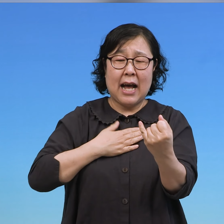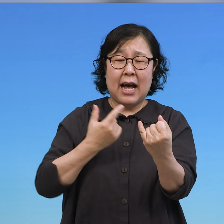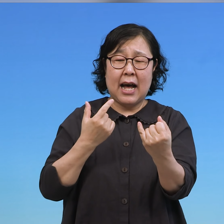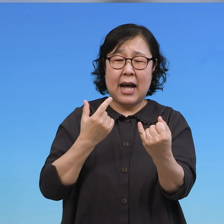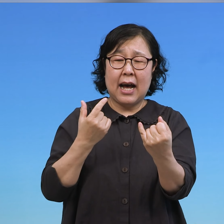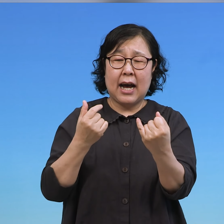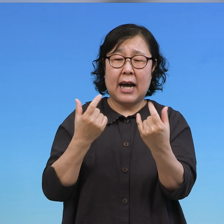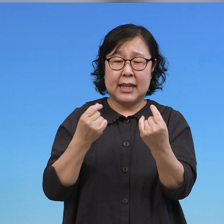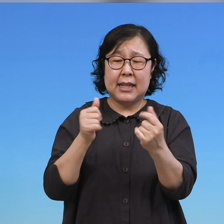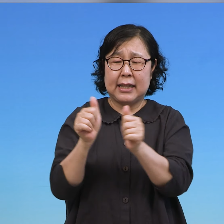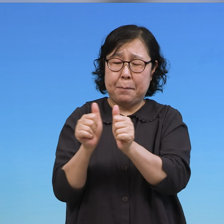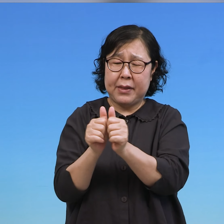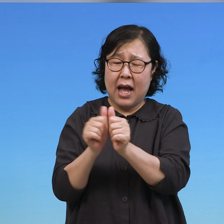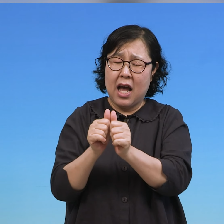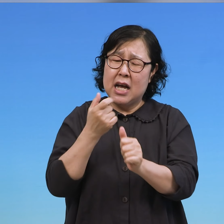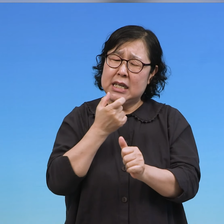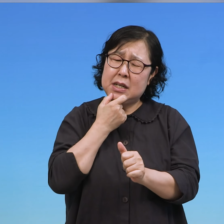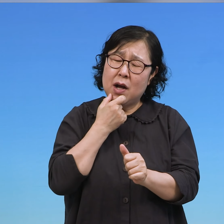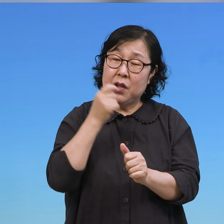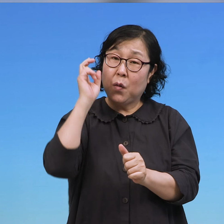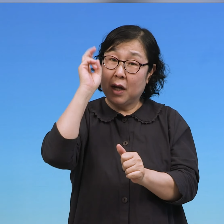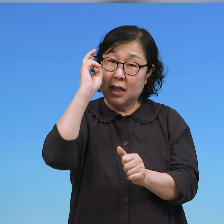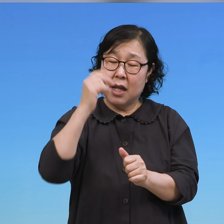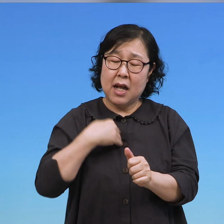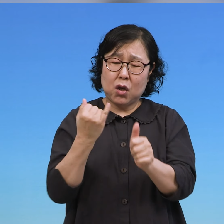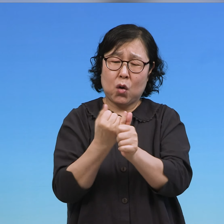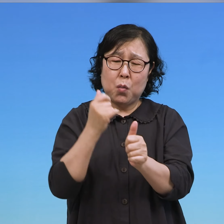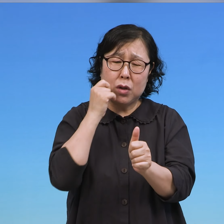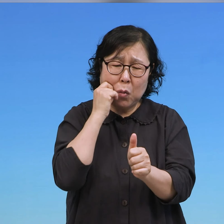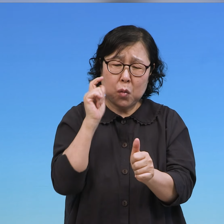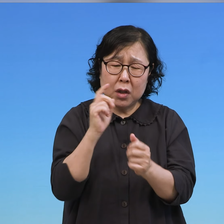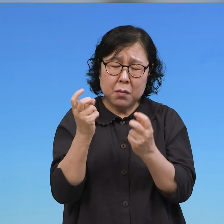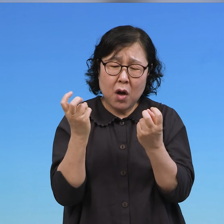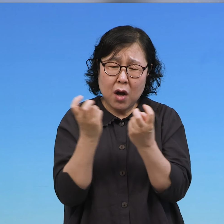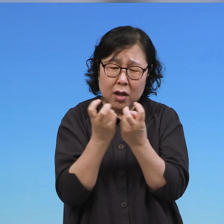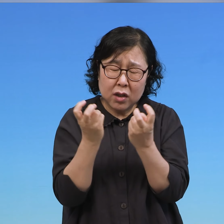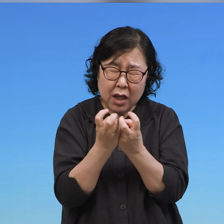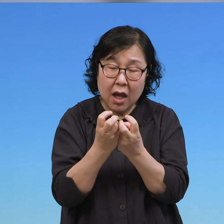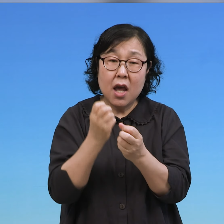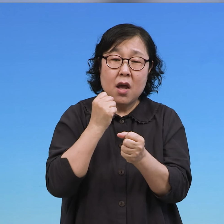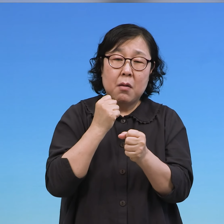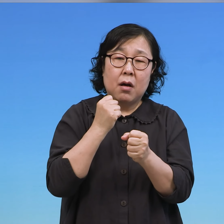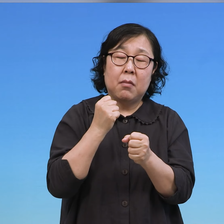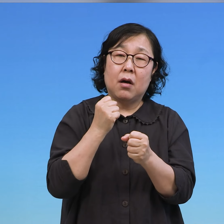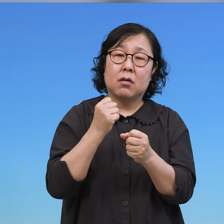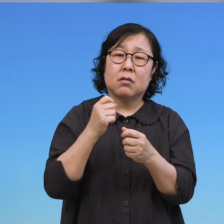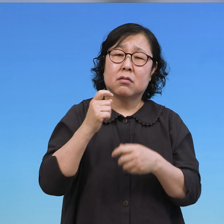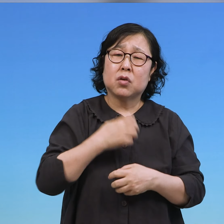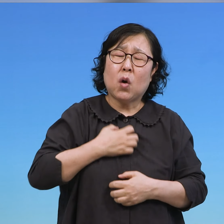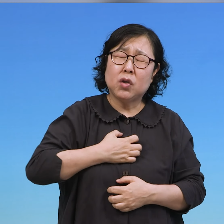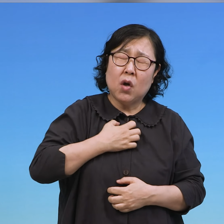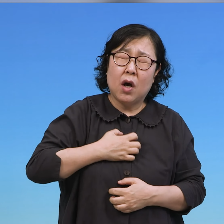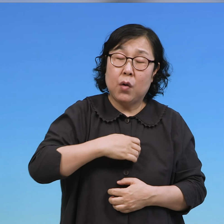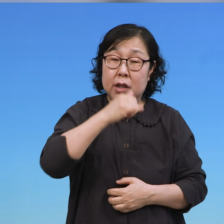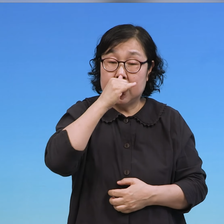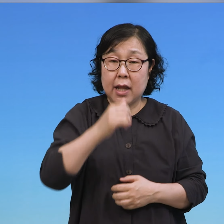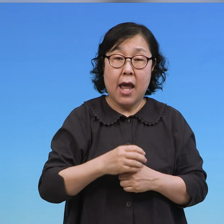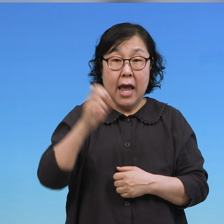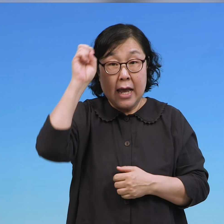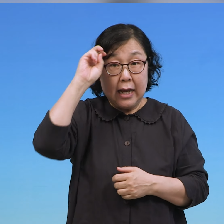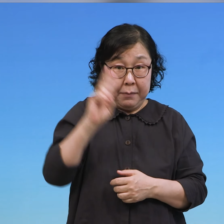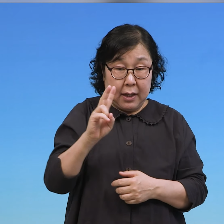나 같은 걸 싫어하나 보다, 이 장가를 못 가면 어떡하나 그러고 있는데 혜성과 같이 제 아내가